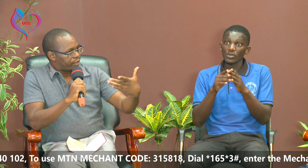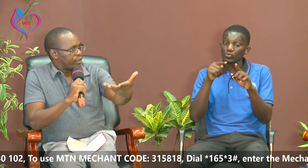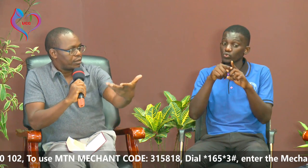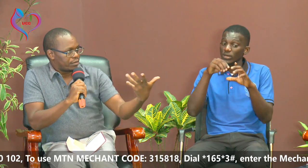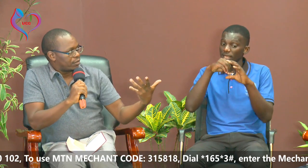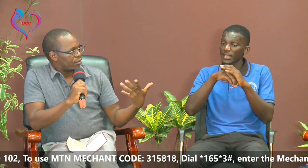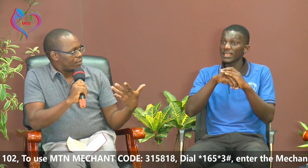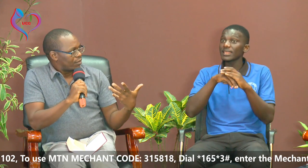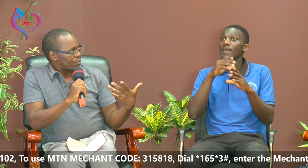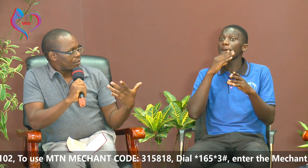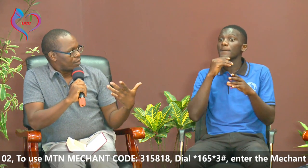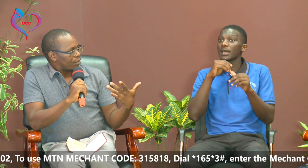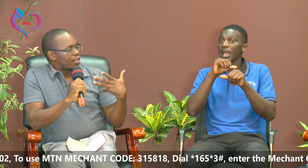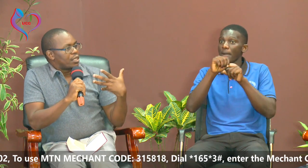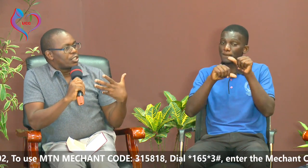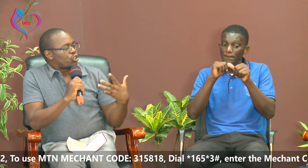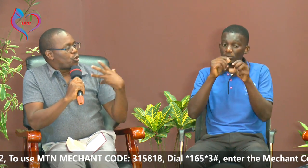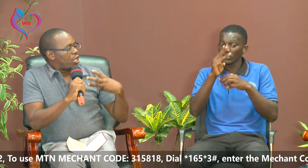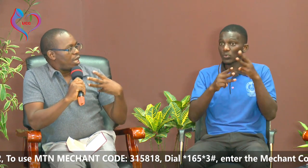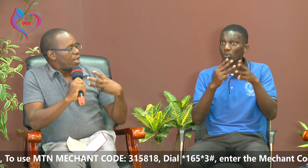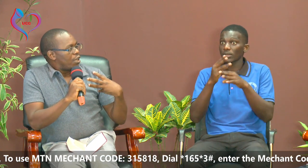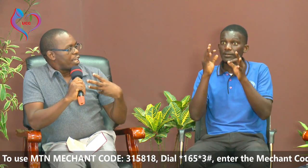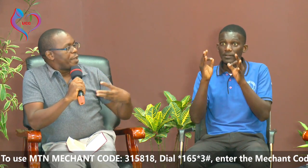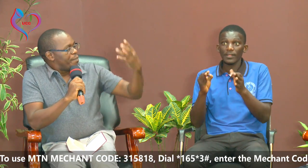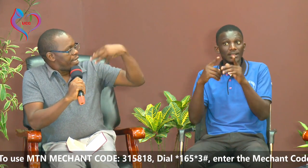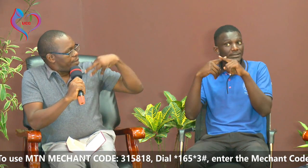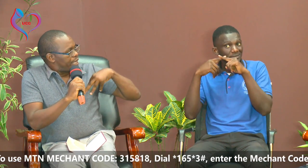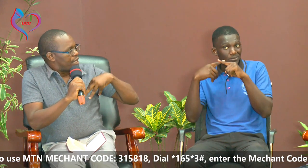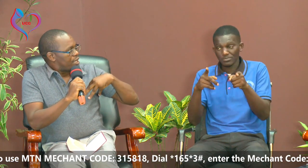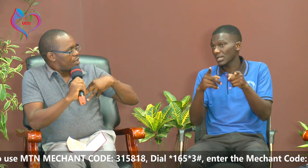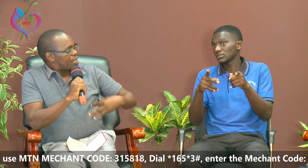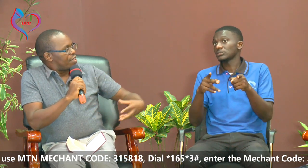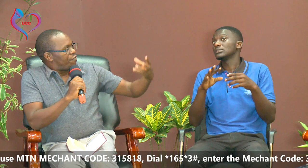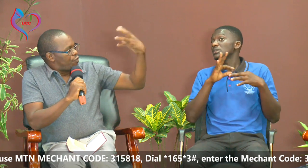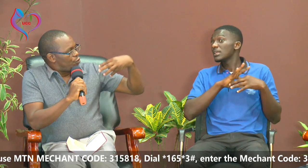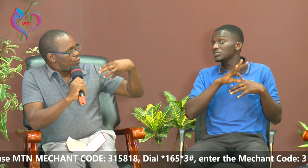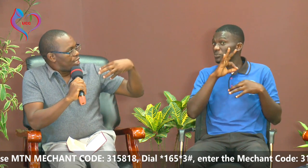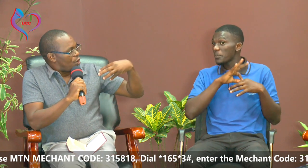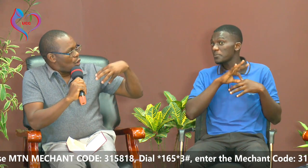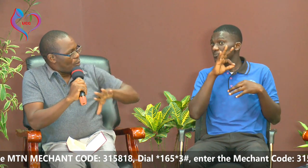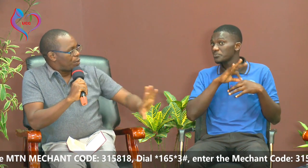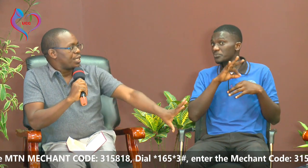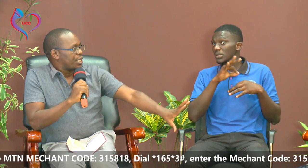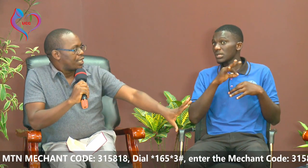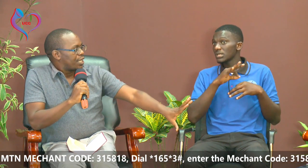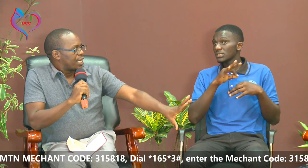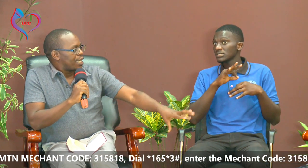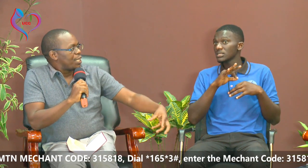byensi wewao choka ememe yevunulira omubiri